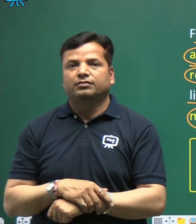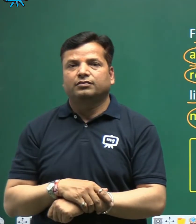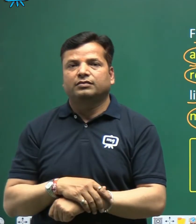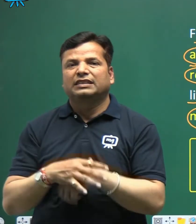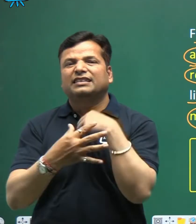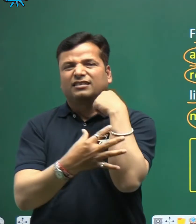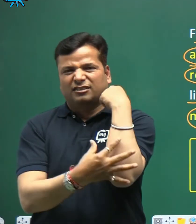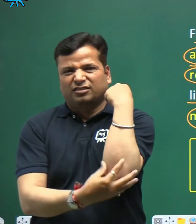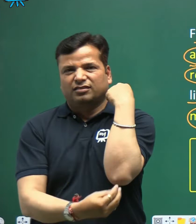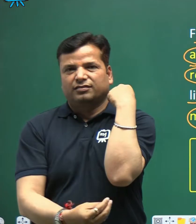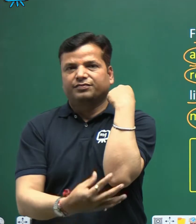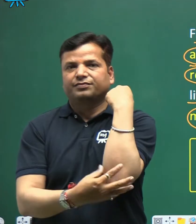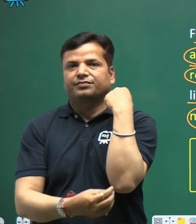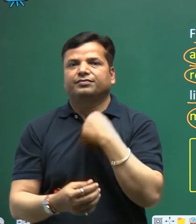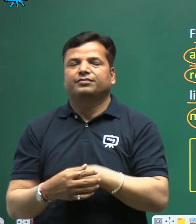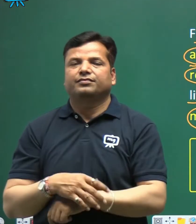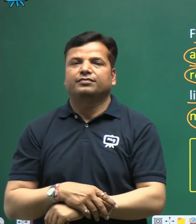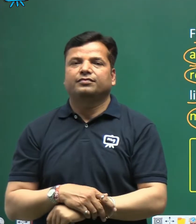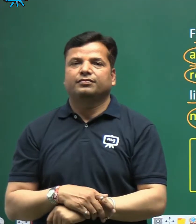गरीबी,